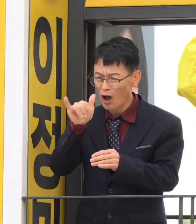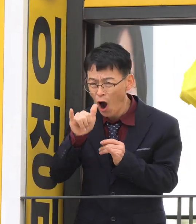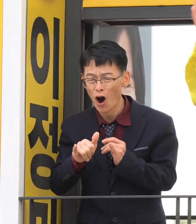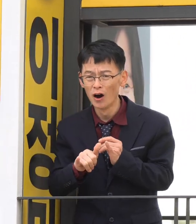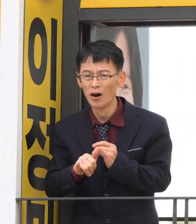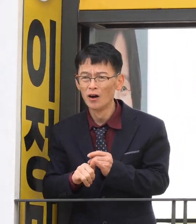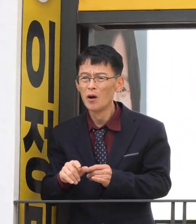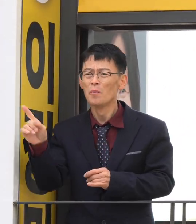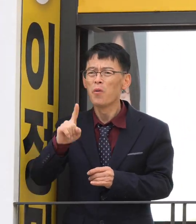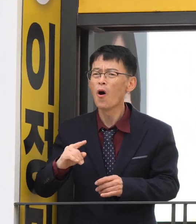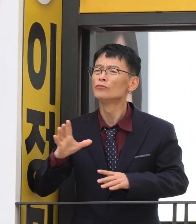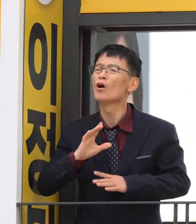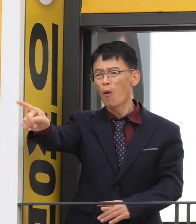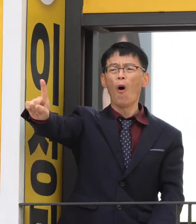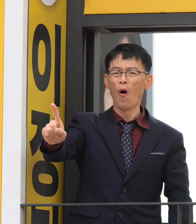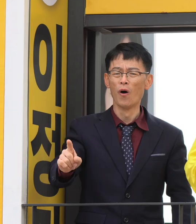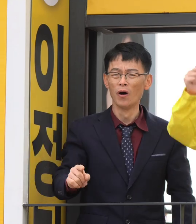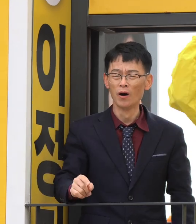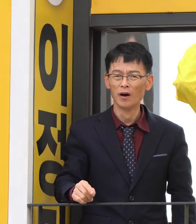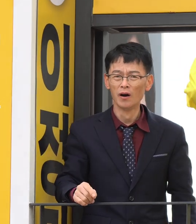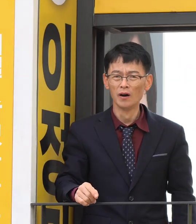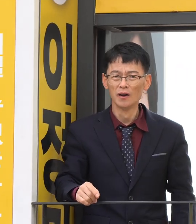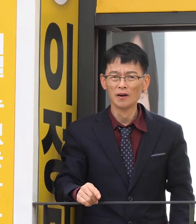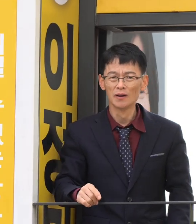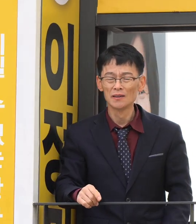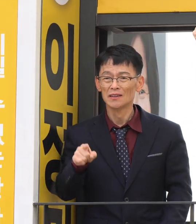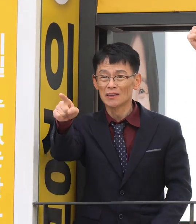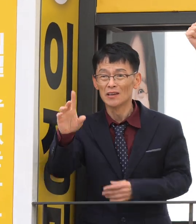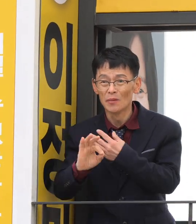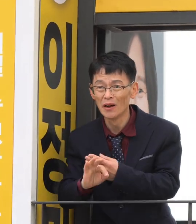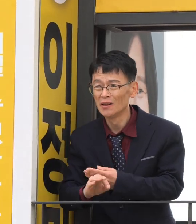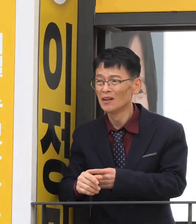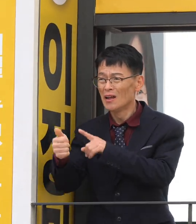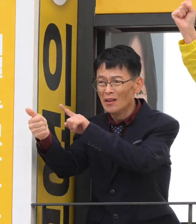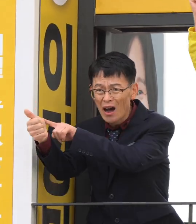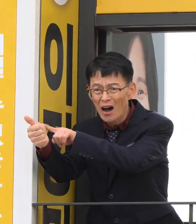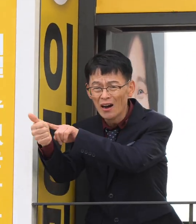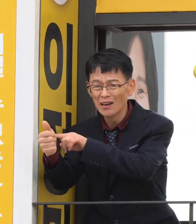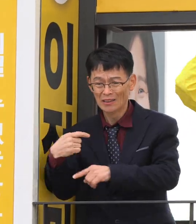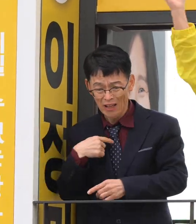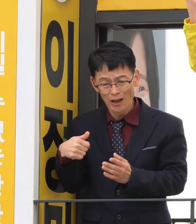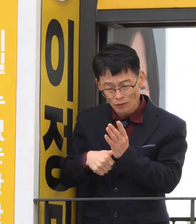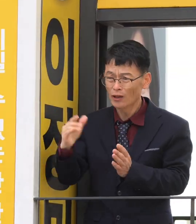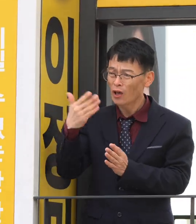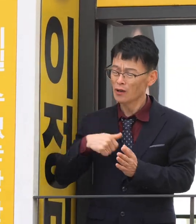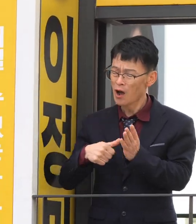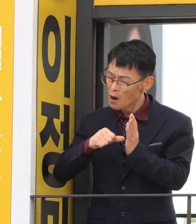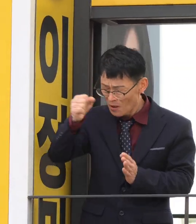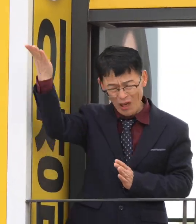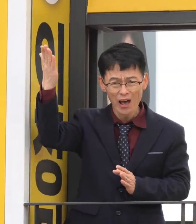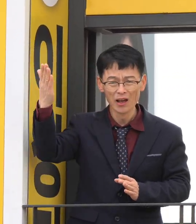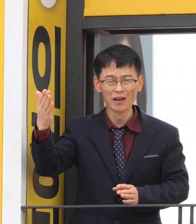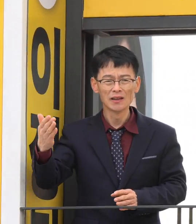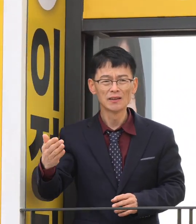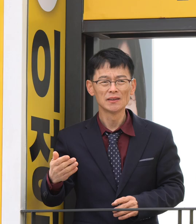있는데 무엇을 두려워하십니까, 여러분? 이정미를 찍으면 이정미가 됩니다,